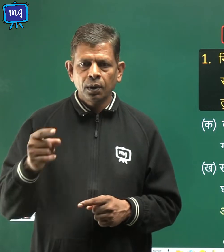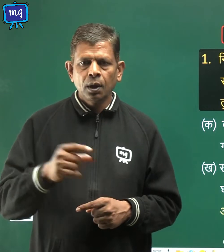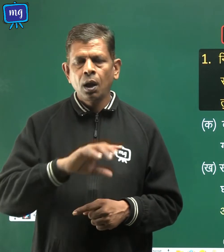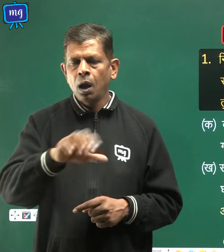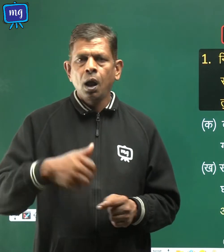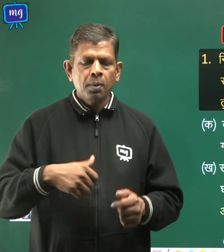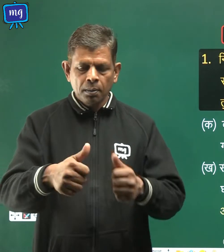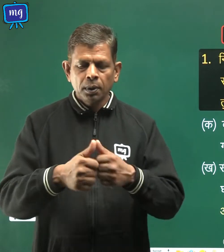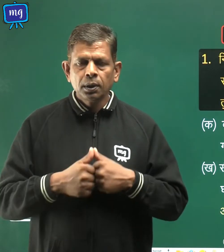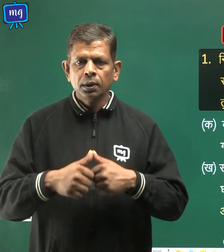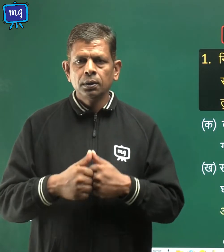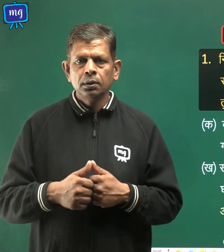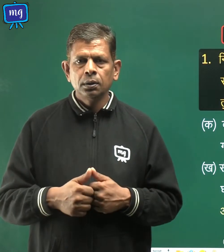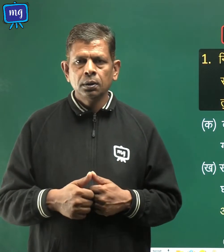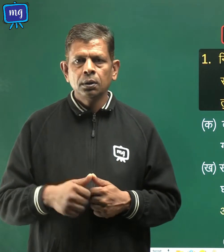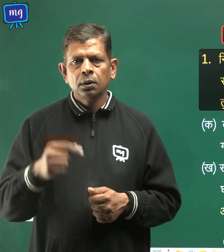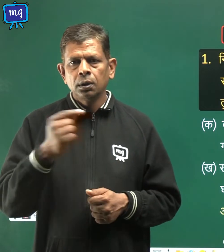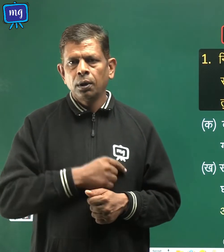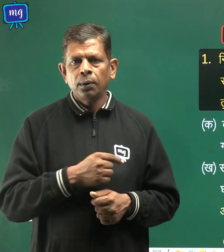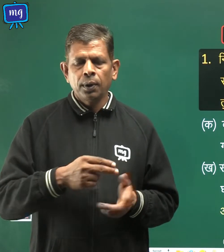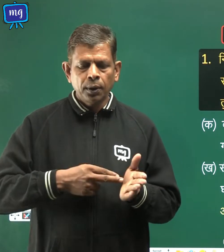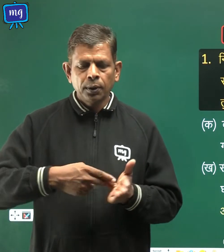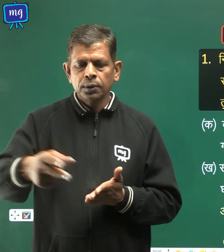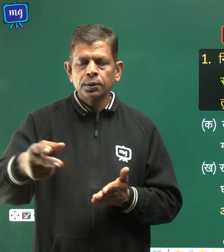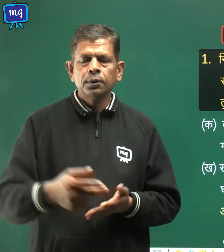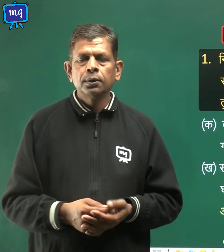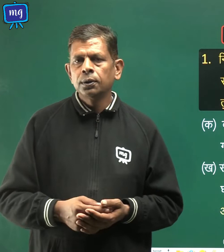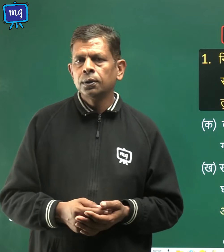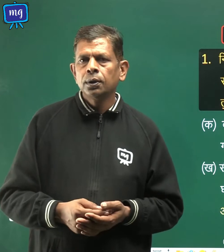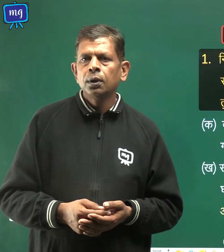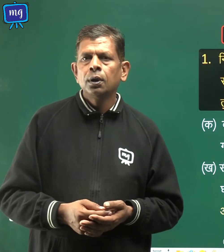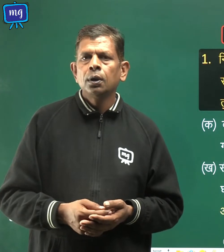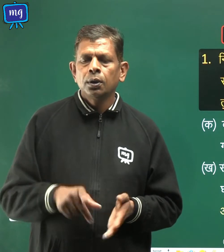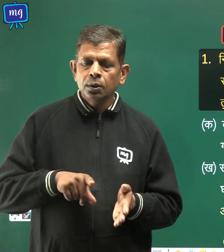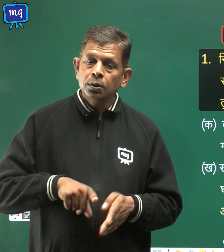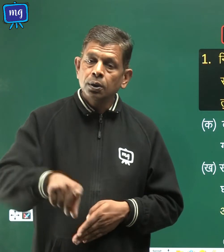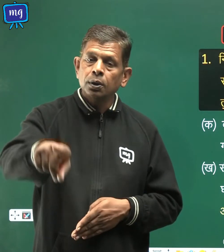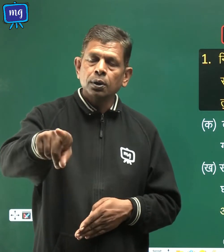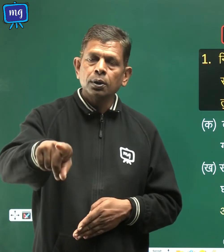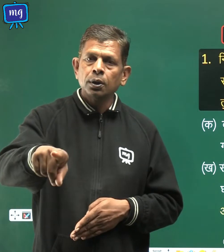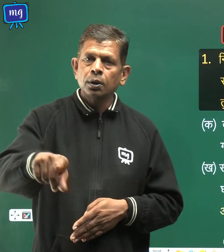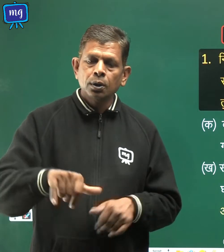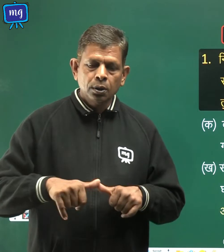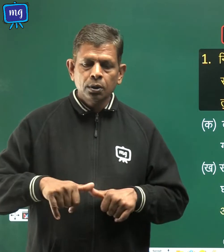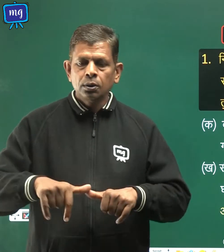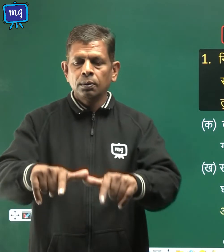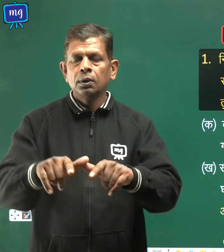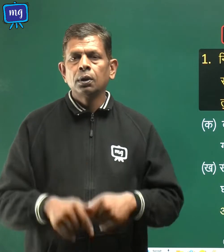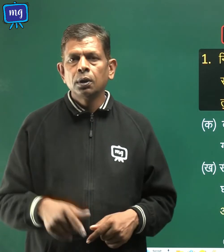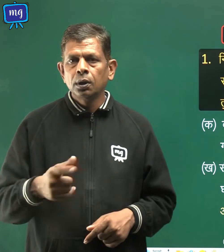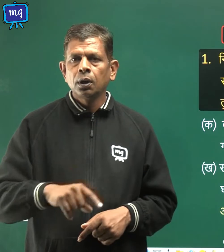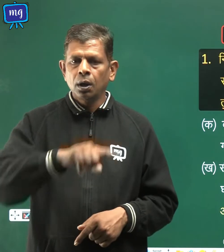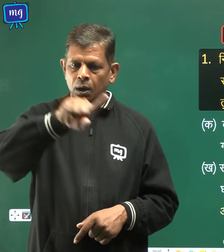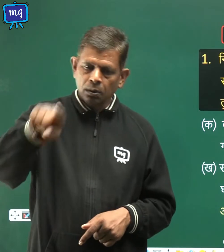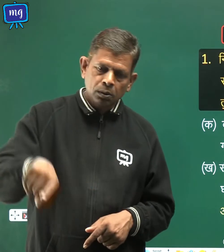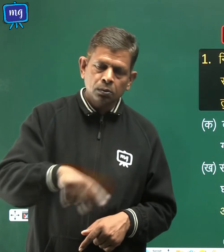हमें बताना है कि वह गति सरल रेखा के अनुदिश है या